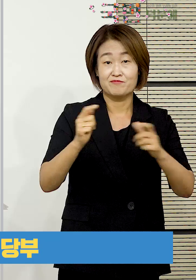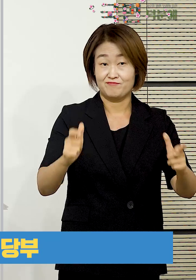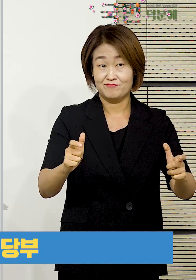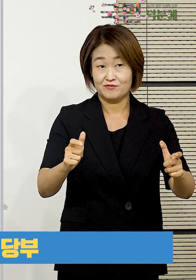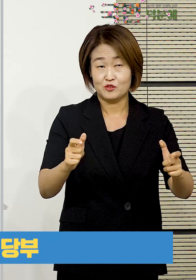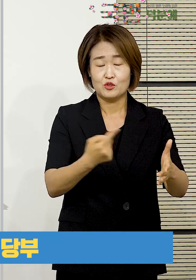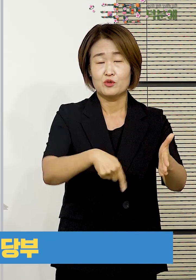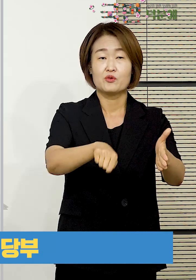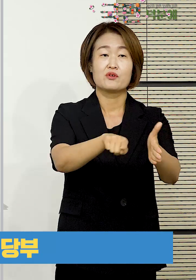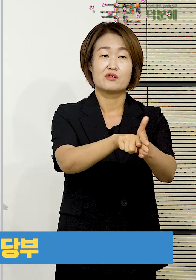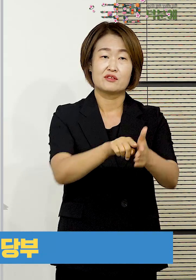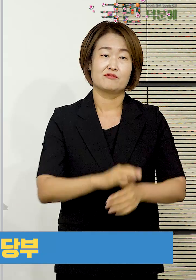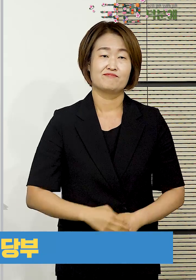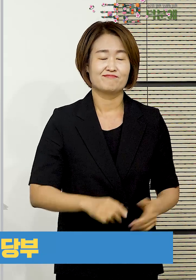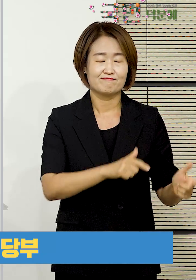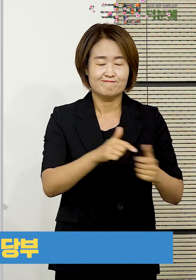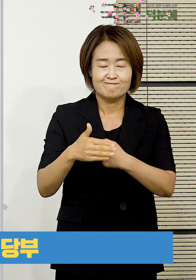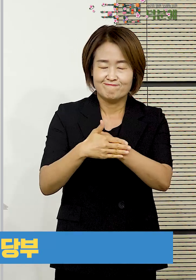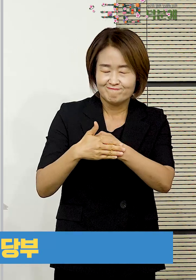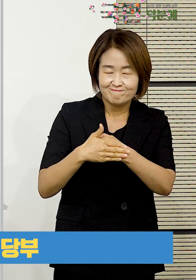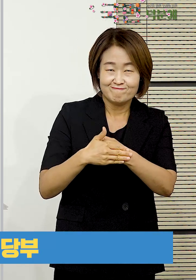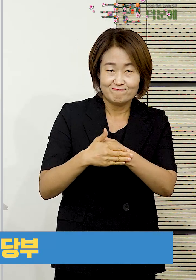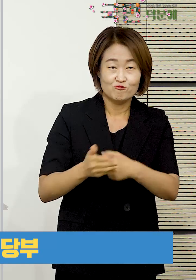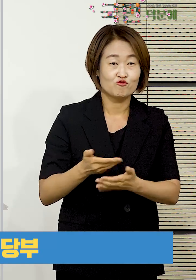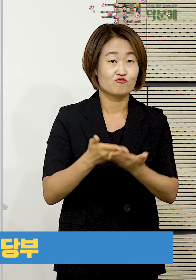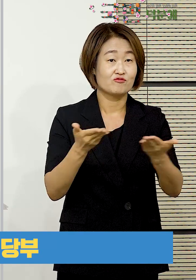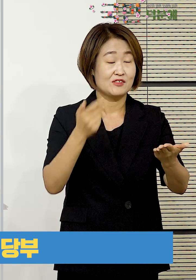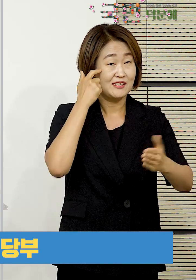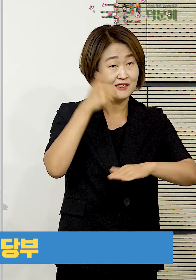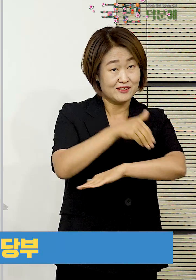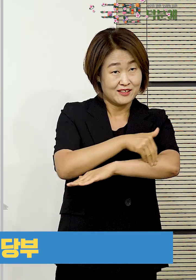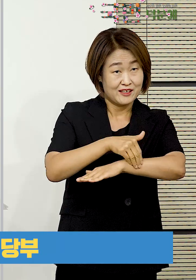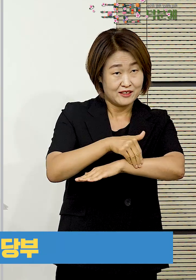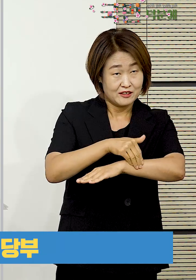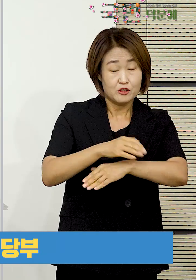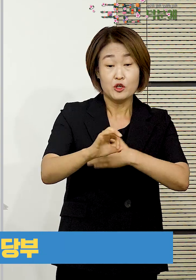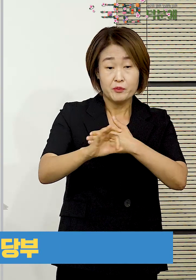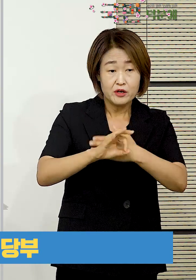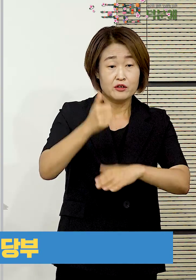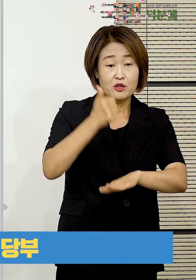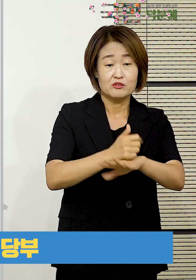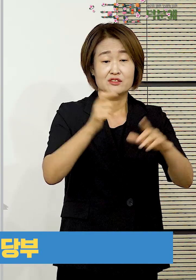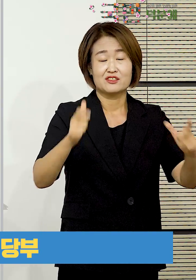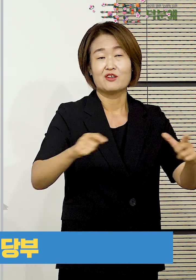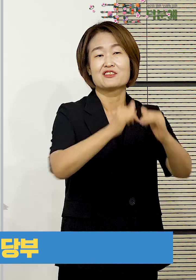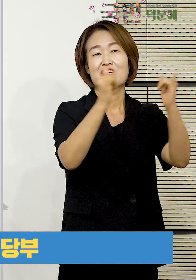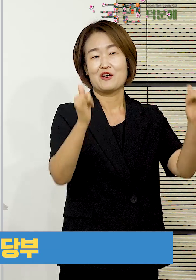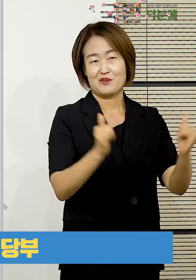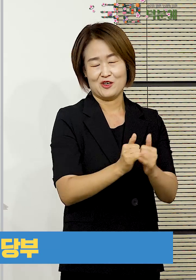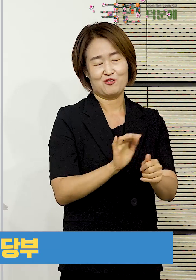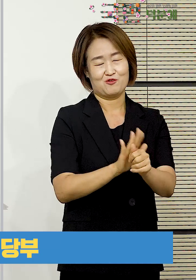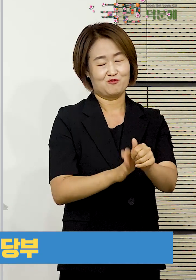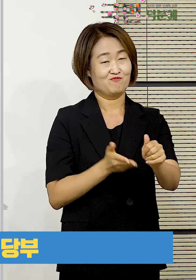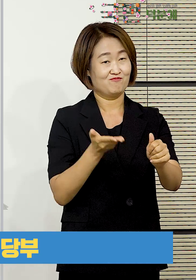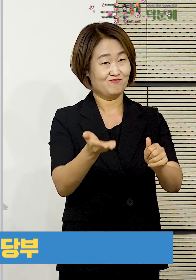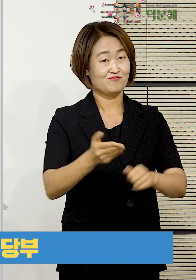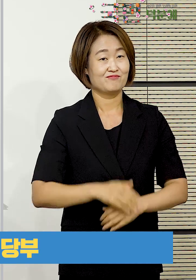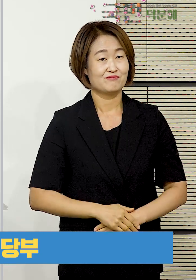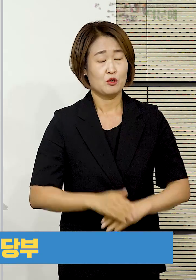주시는 지자체를 위한 다양한 인센티브 방안을 마련하여 지역사회에 도움이 되도록